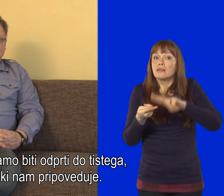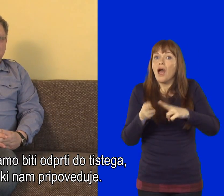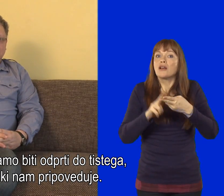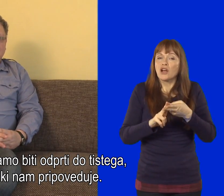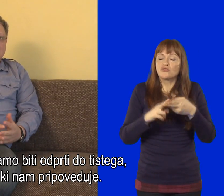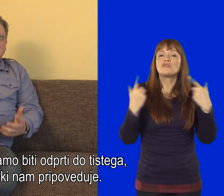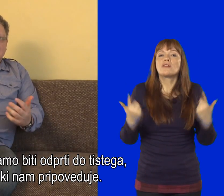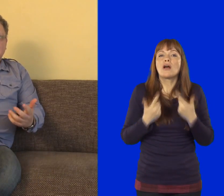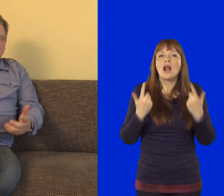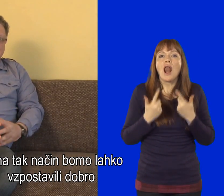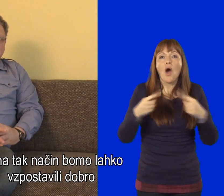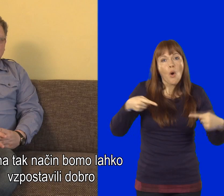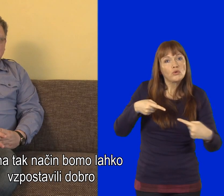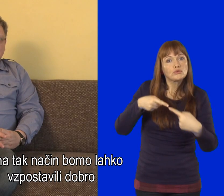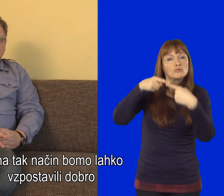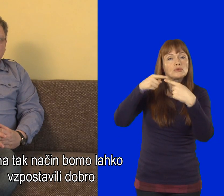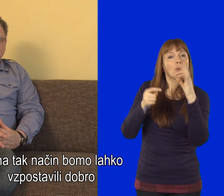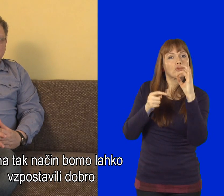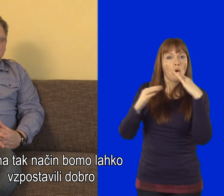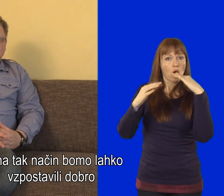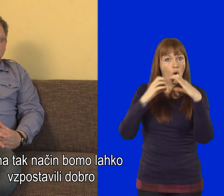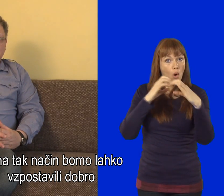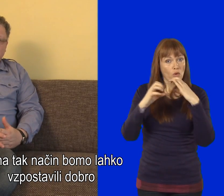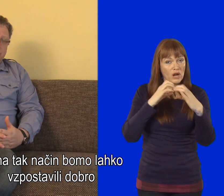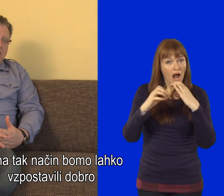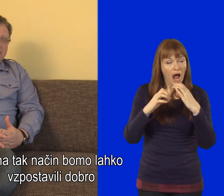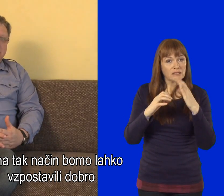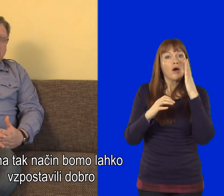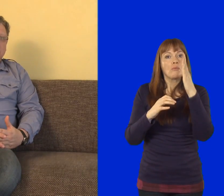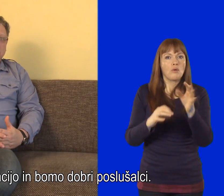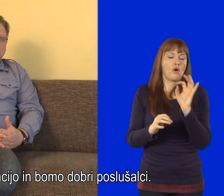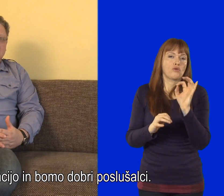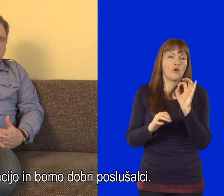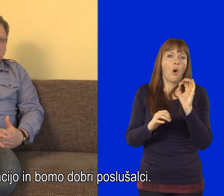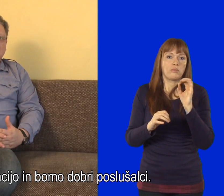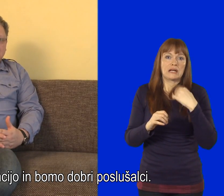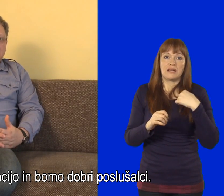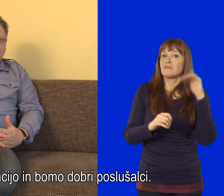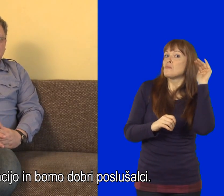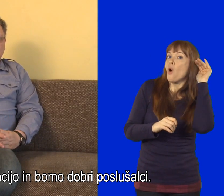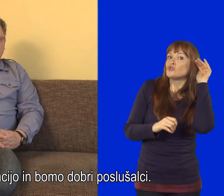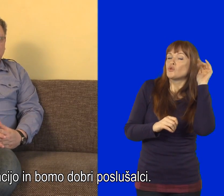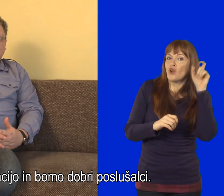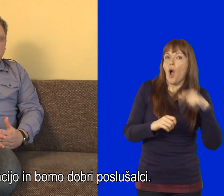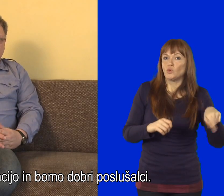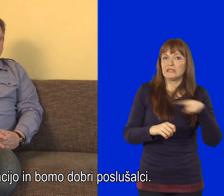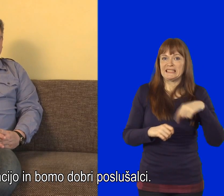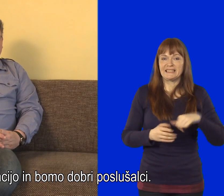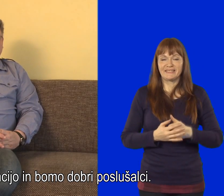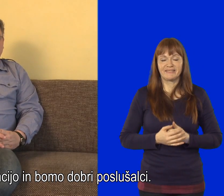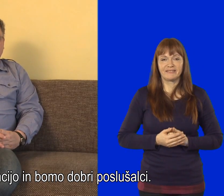nam pripoveduje. Le na tak način bomo lahko vzpostavili dobro komunikacijo in bomo